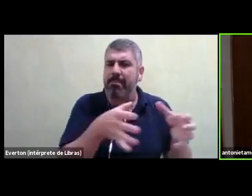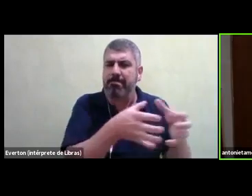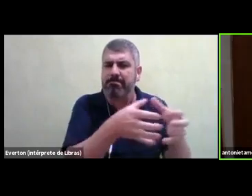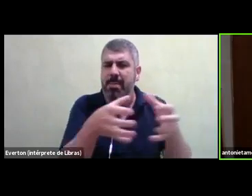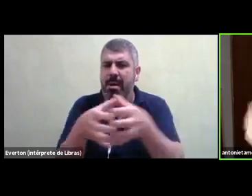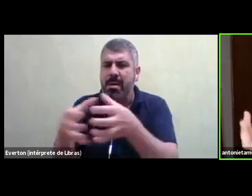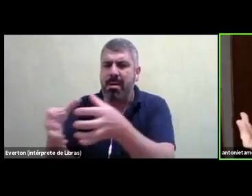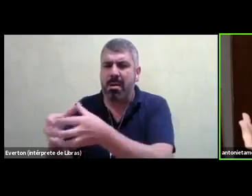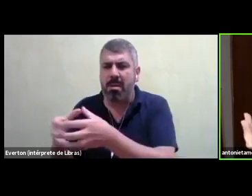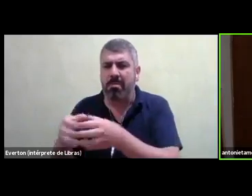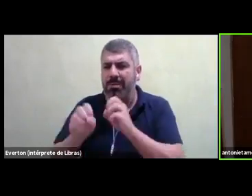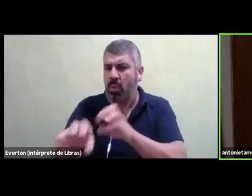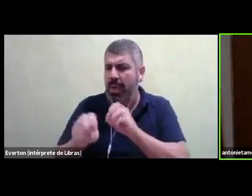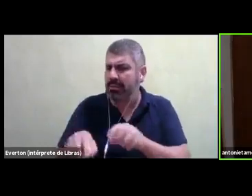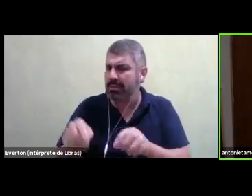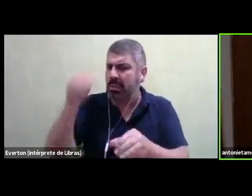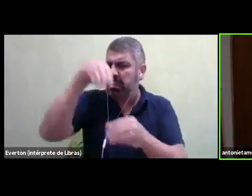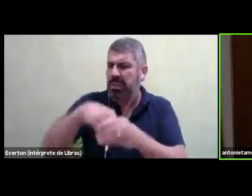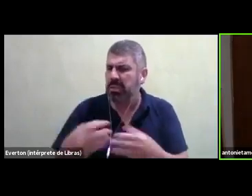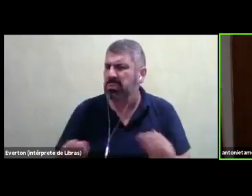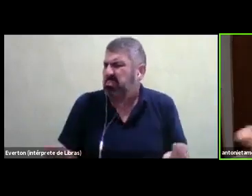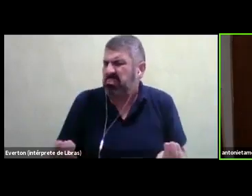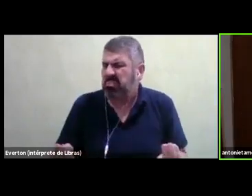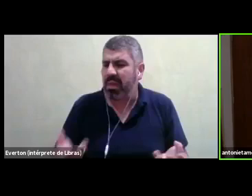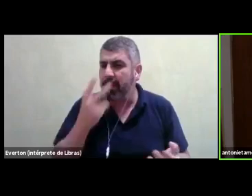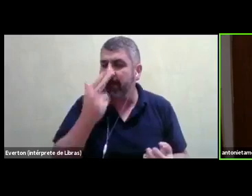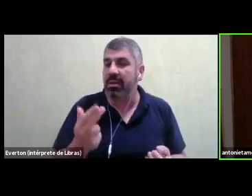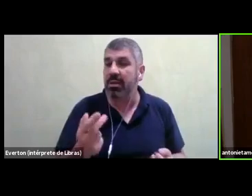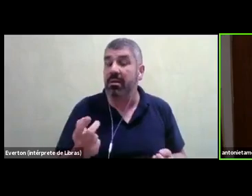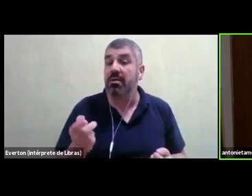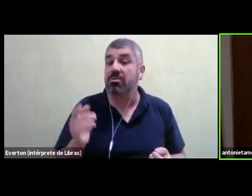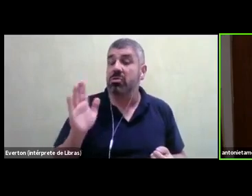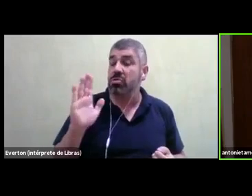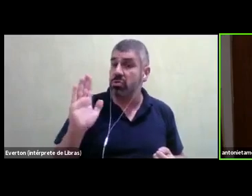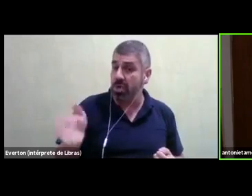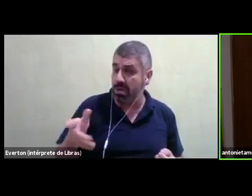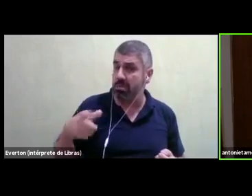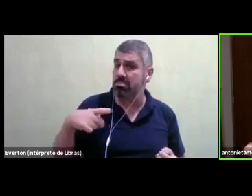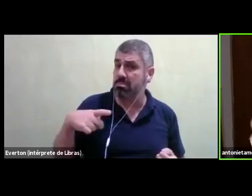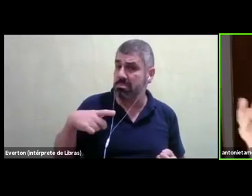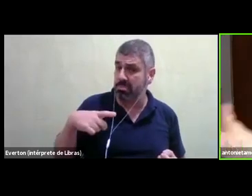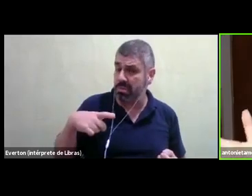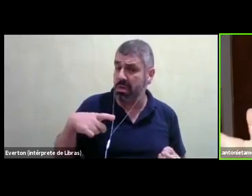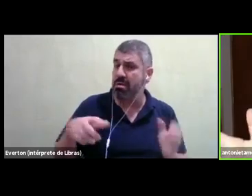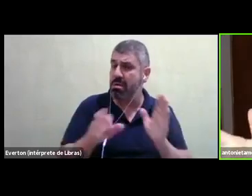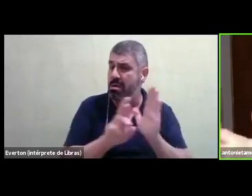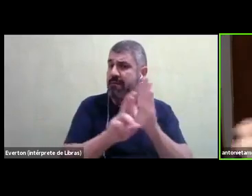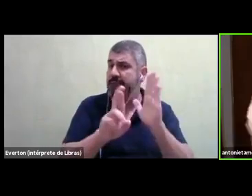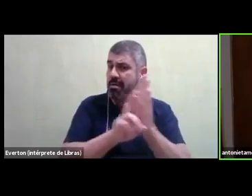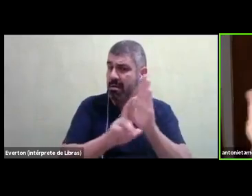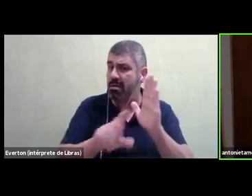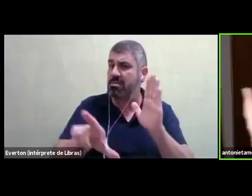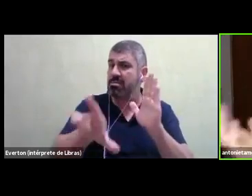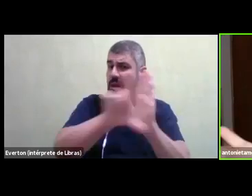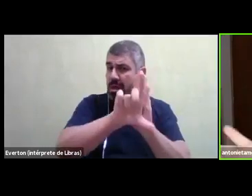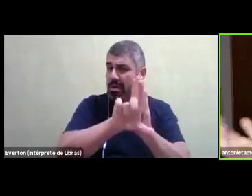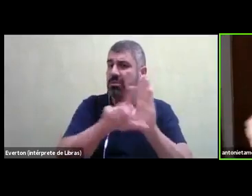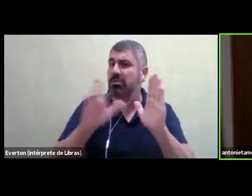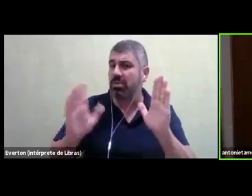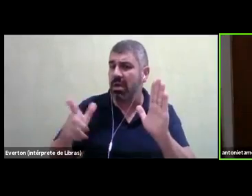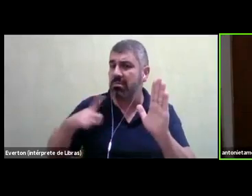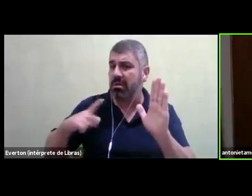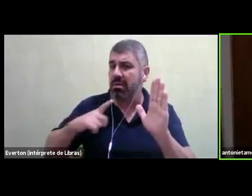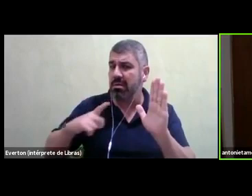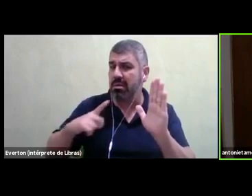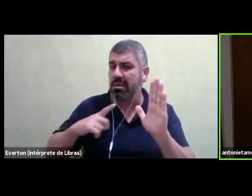isso pode parecer que, por elas já terem, né, referenciais legais, já é uma questão